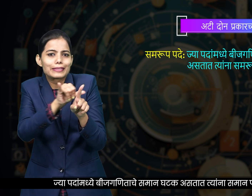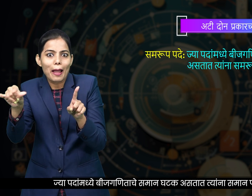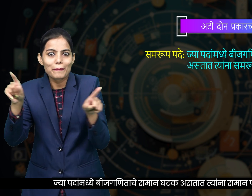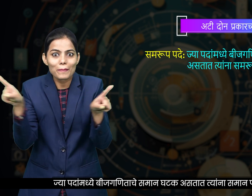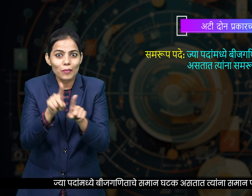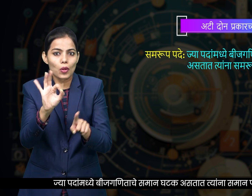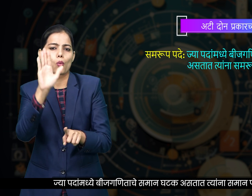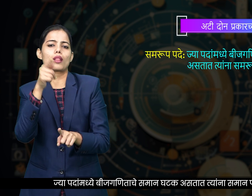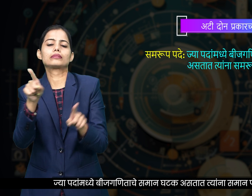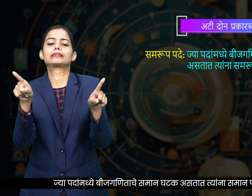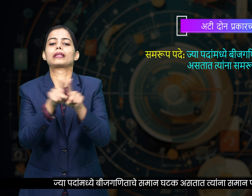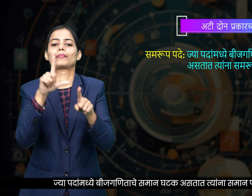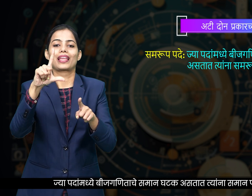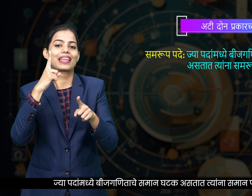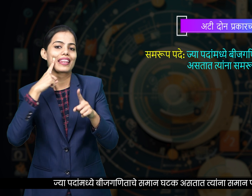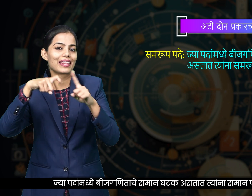म्हणतात.